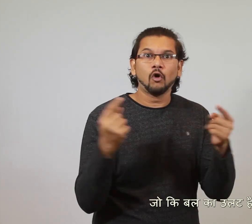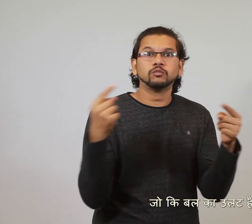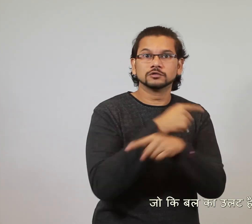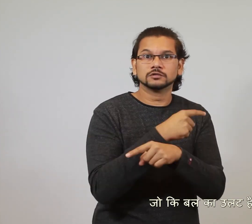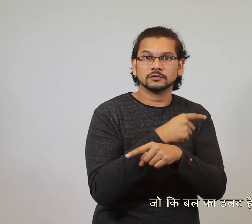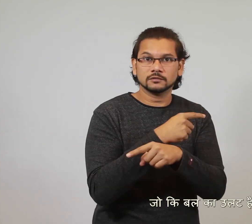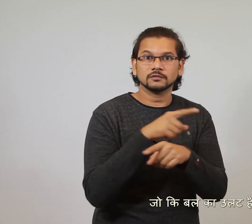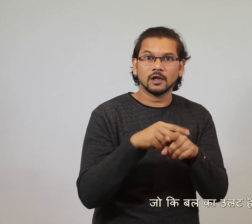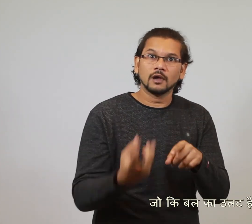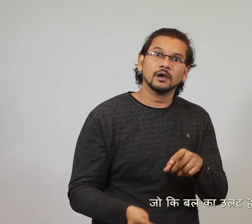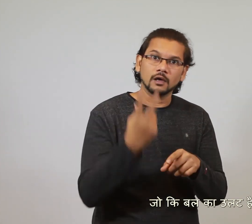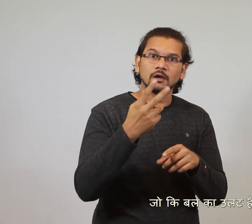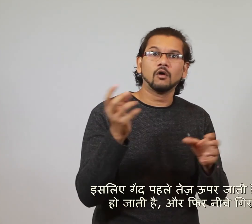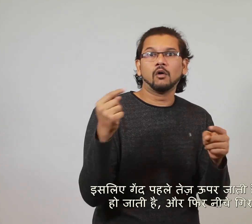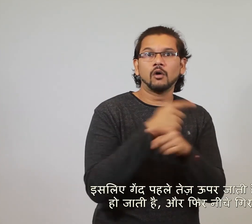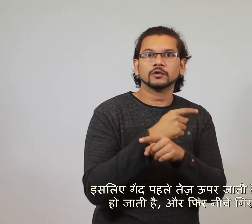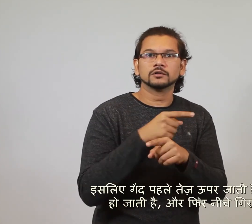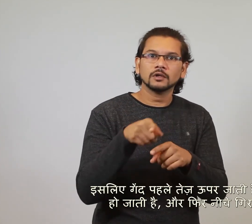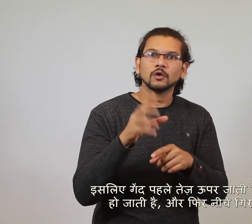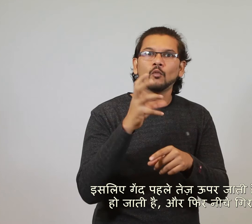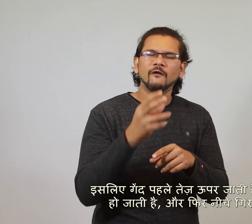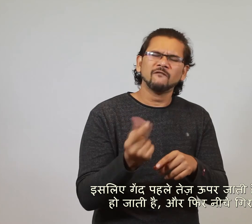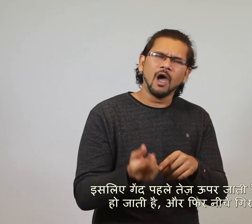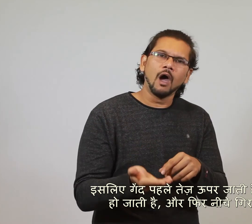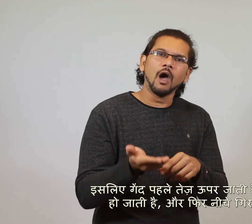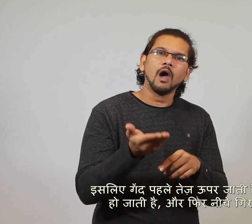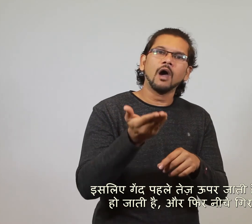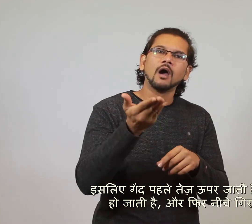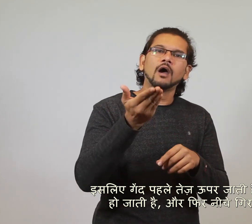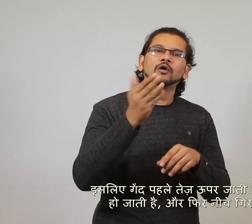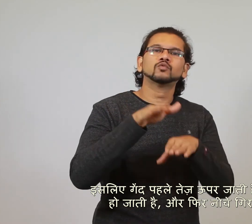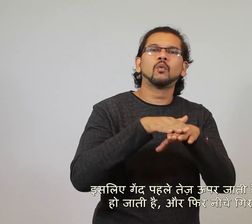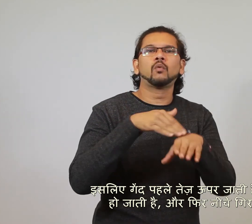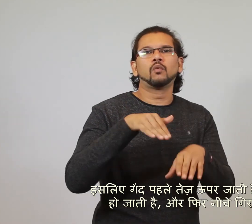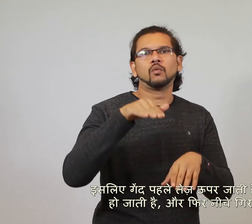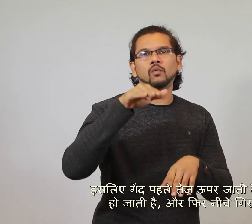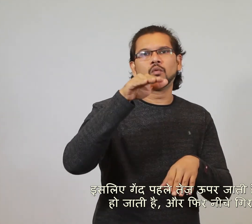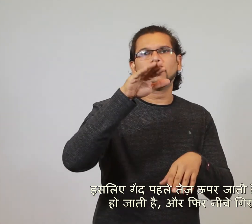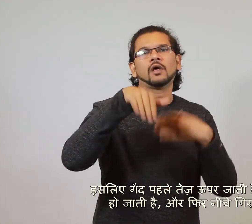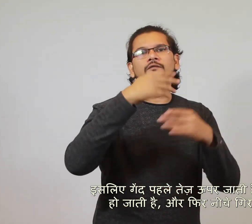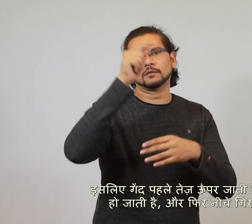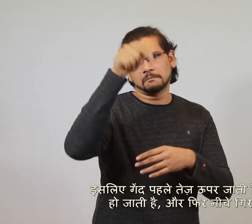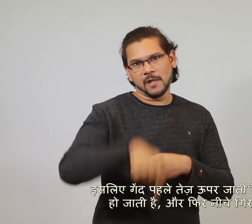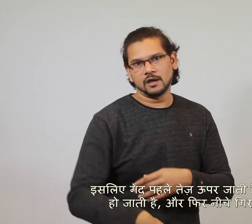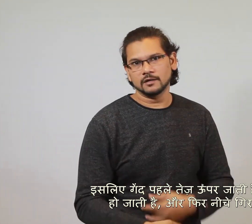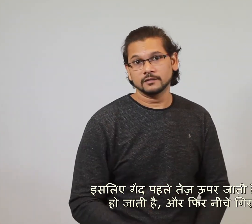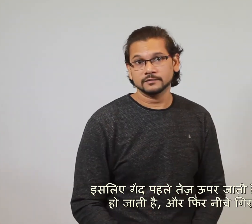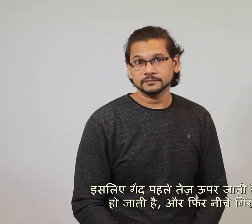जो की बल का उलट है इसलिए गेंद पहले तेज उपर जाती है फिर धीमी हो जाती है और फिर